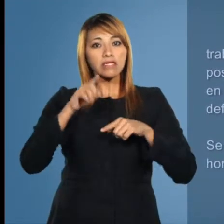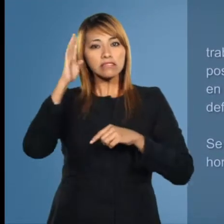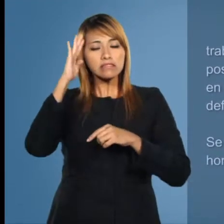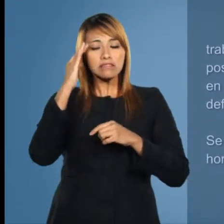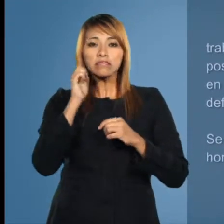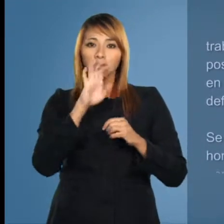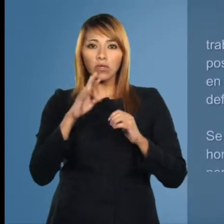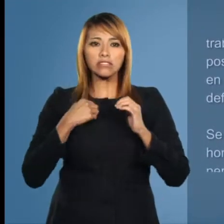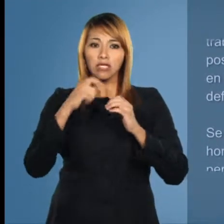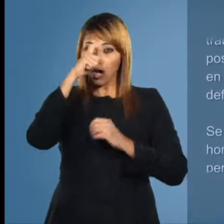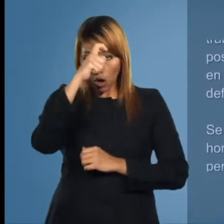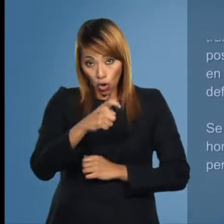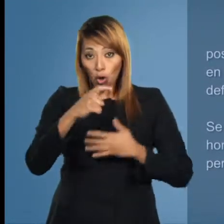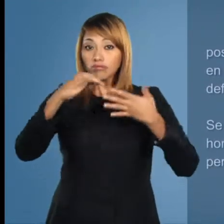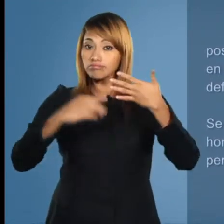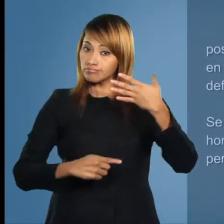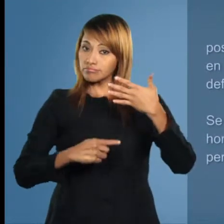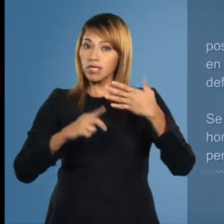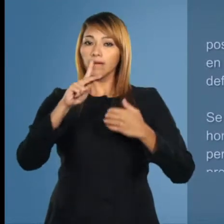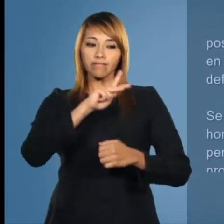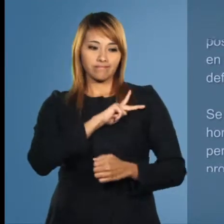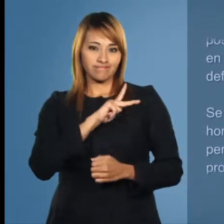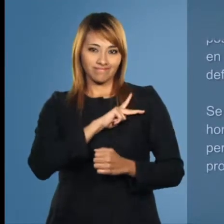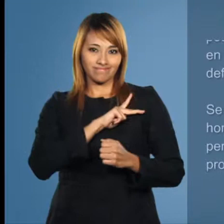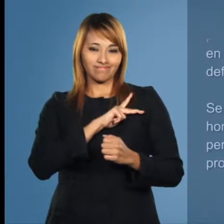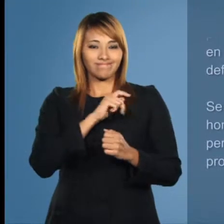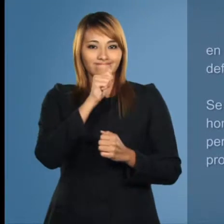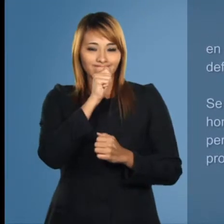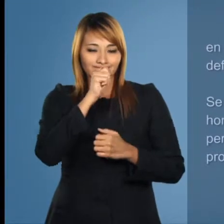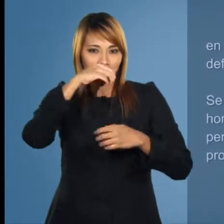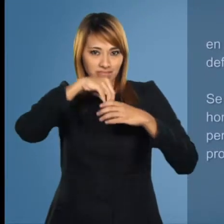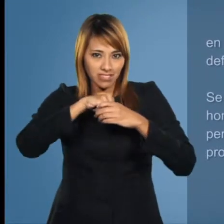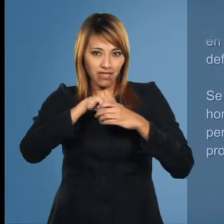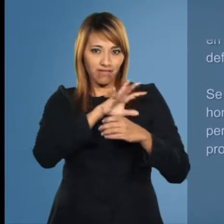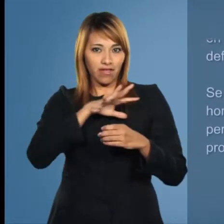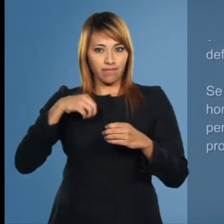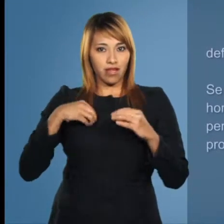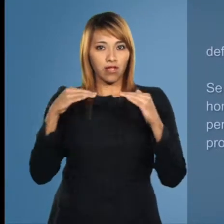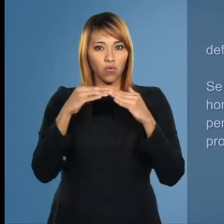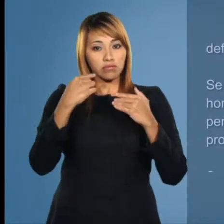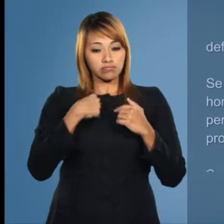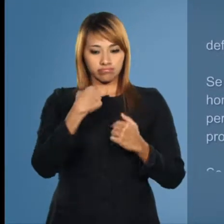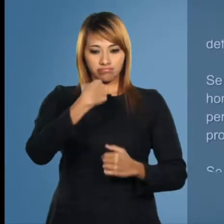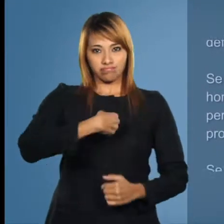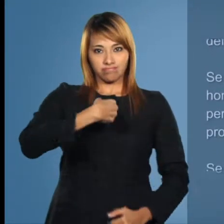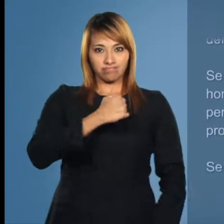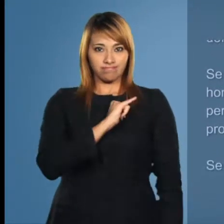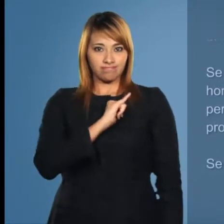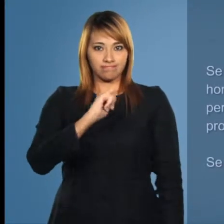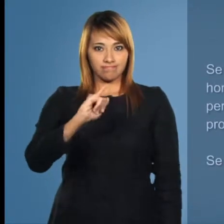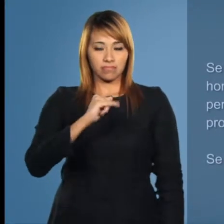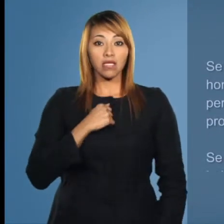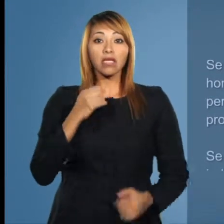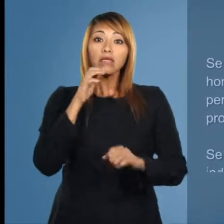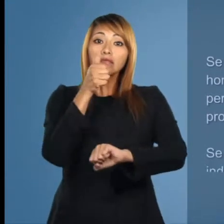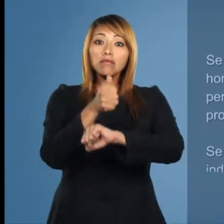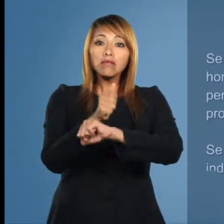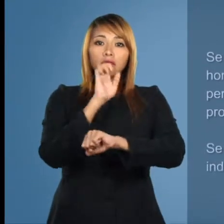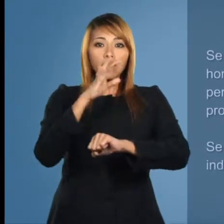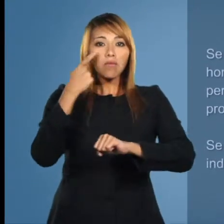al honor, a la intimidad personal y familiar, y a la propia imagen. Se establece la indemnización conforme a